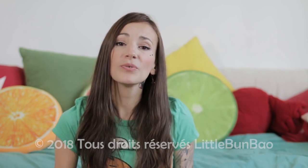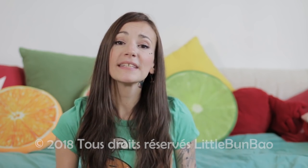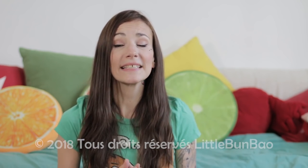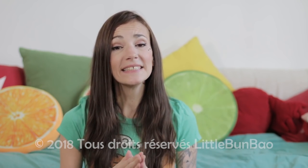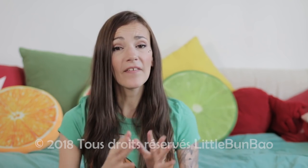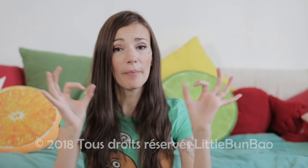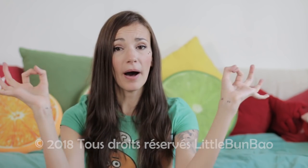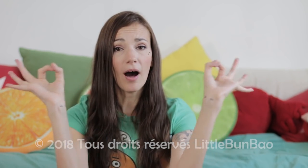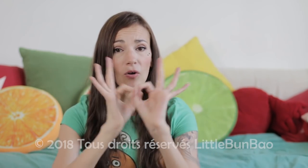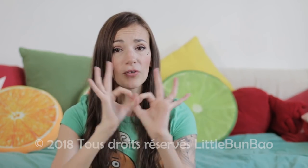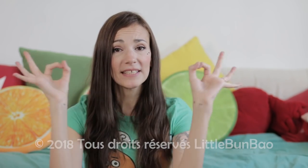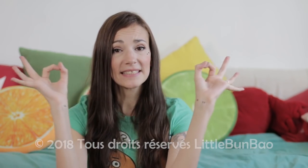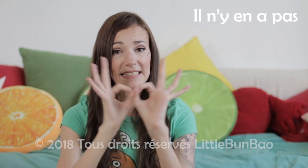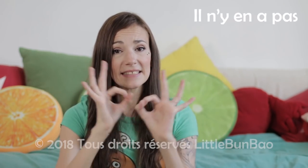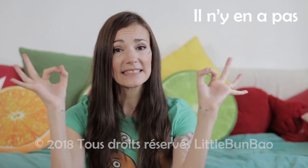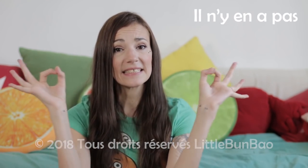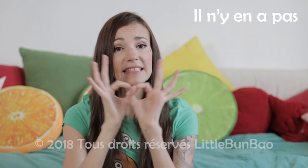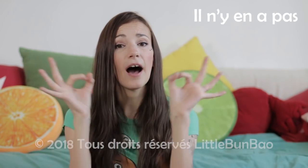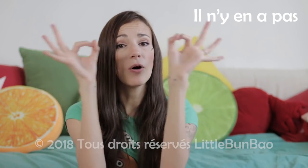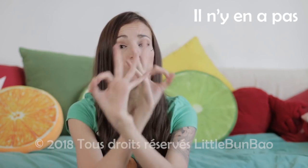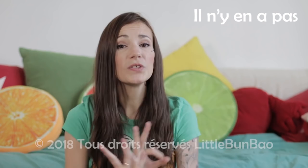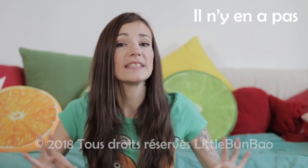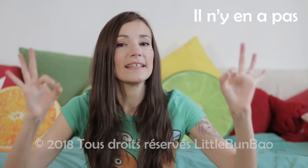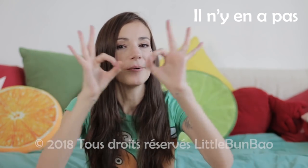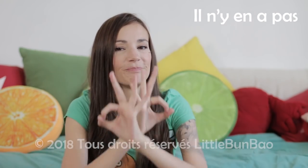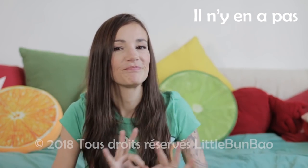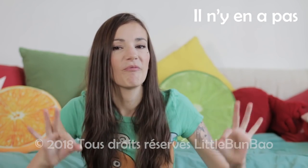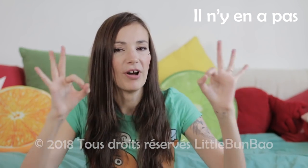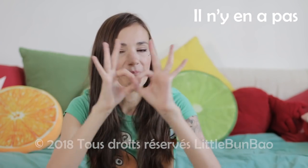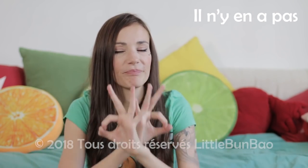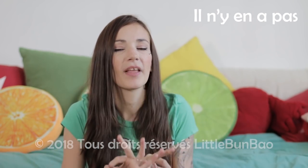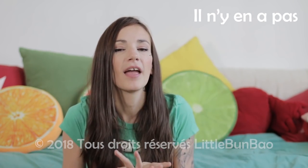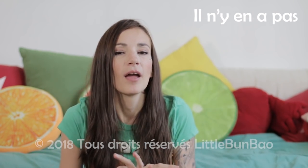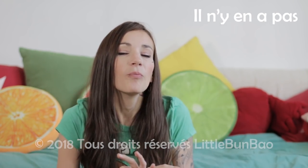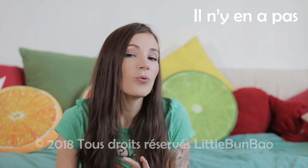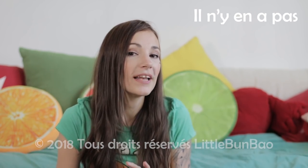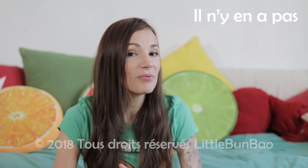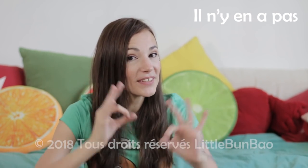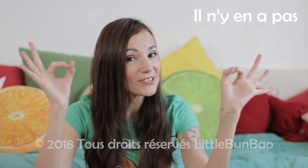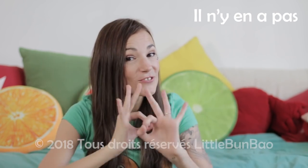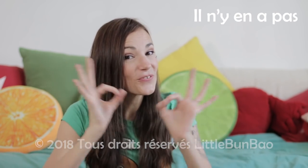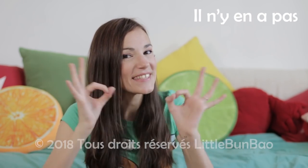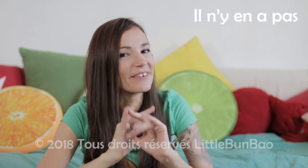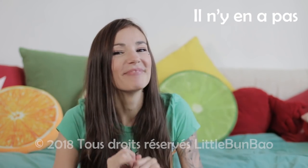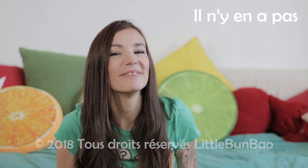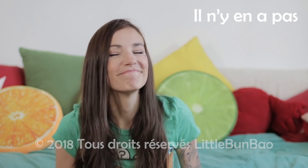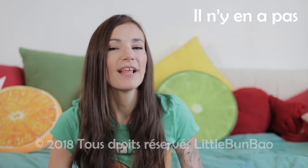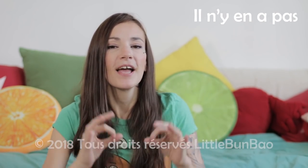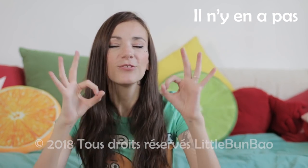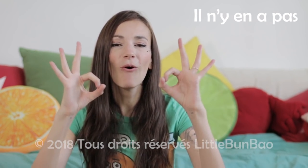Ensuite, il n'y en a pas. En langue des signes, c'est ça ou c'est ça. Voilà. Pour aller plus vite, je fais ça. Hein. Donc,